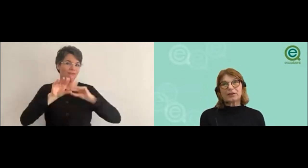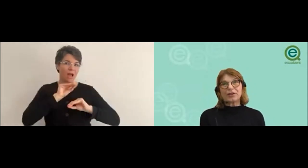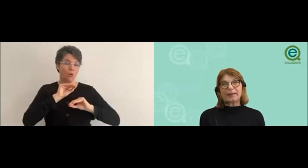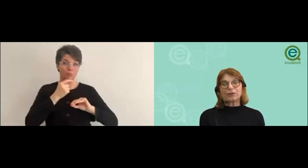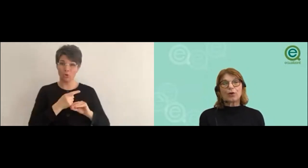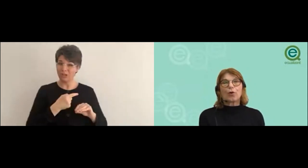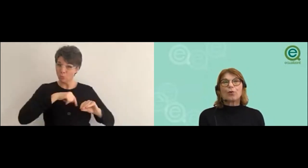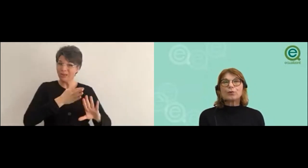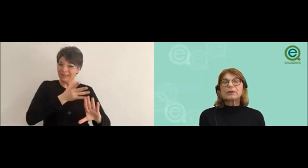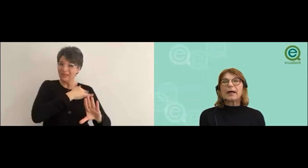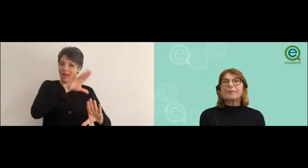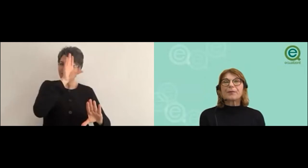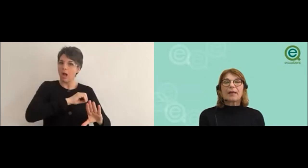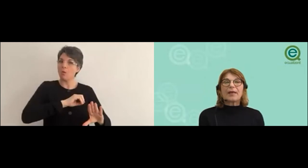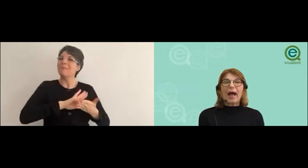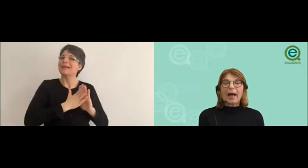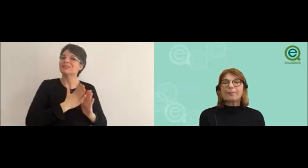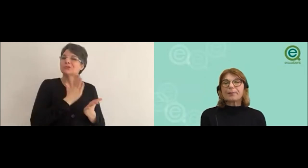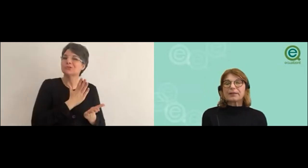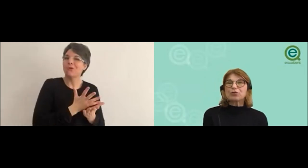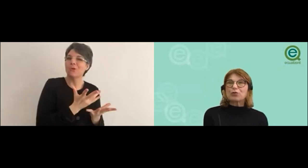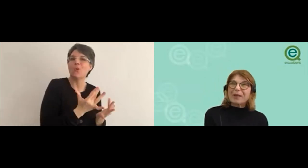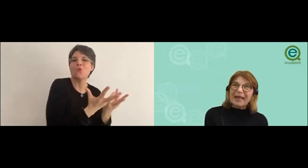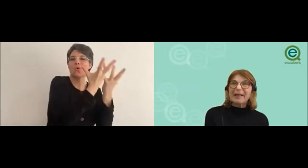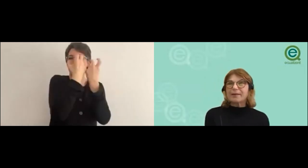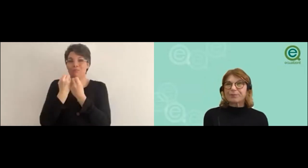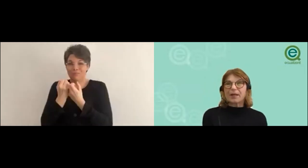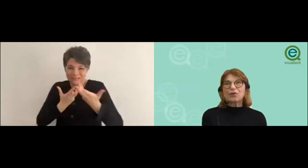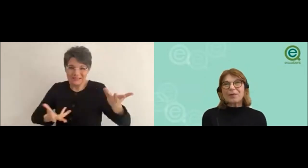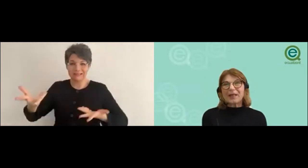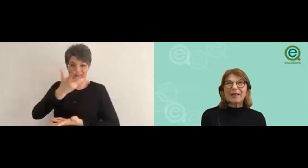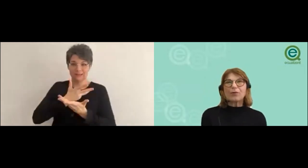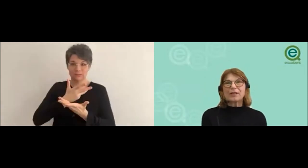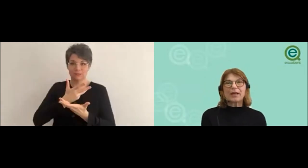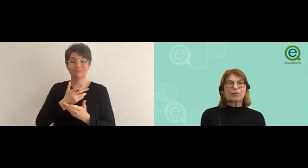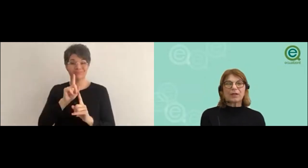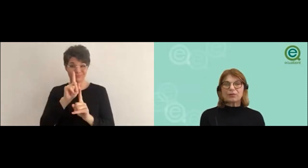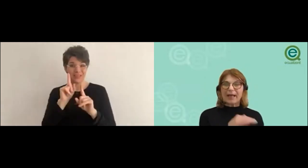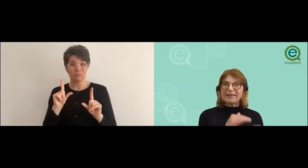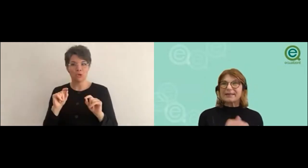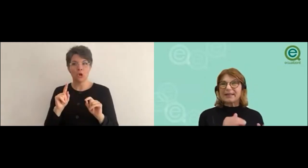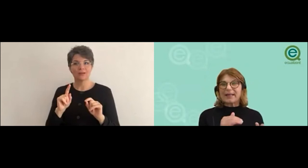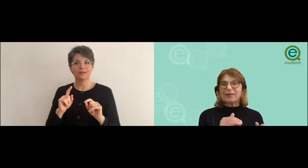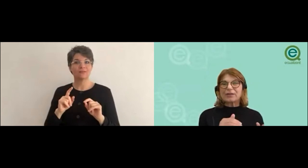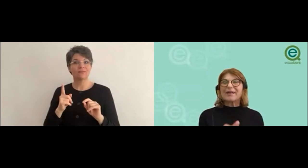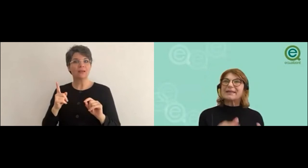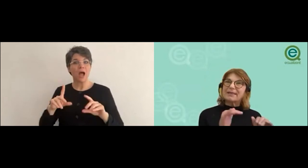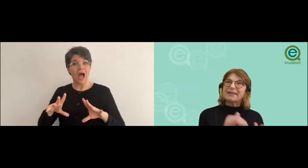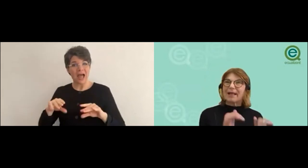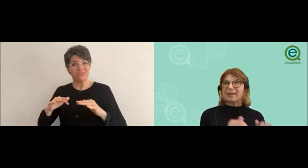Praxis entstanden und wir haben praktisch zu Beginn unsere ganzen Tätigkeit